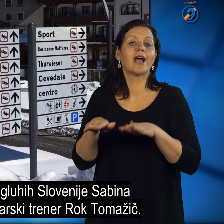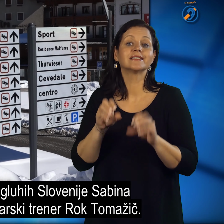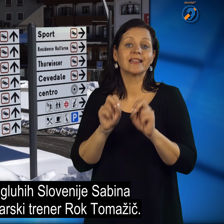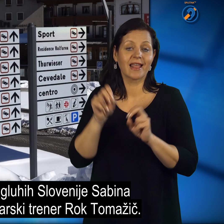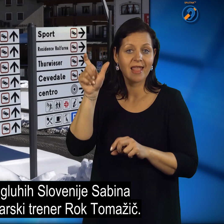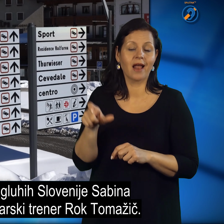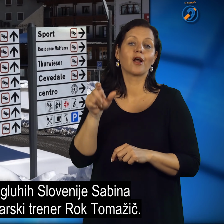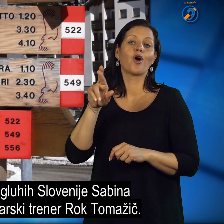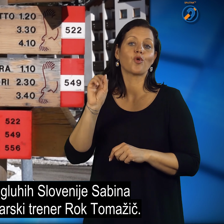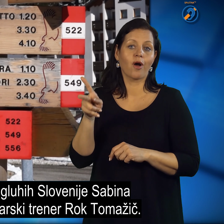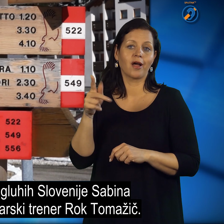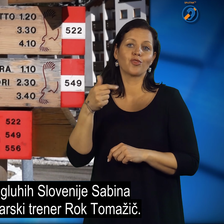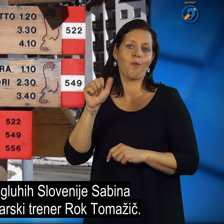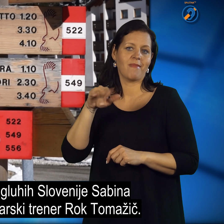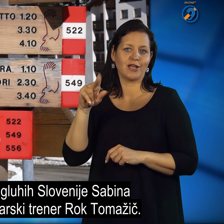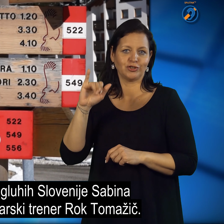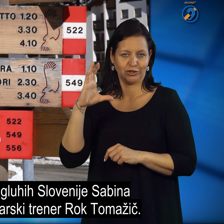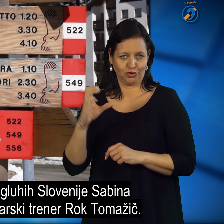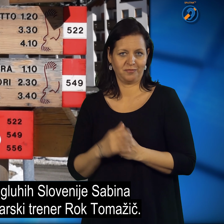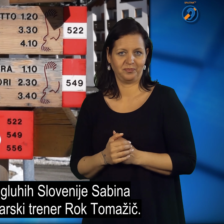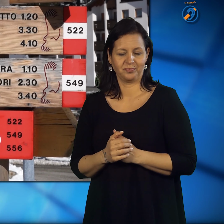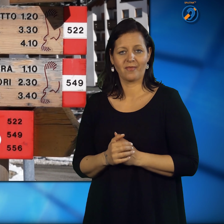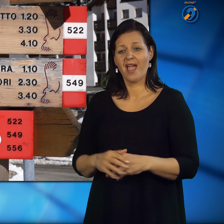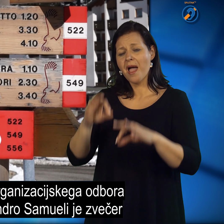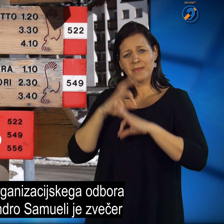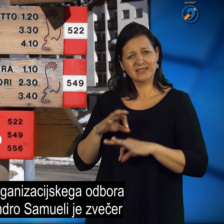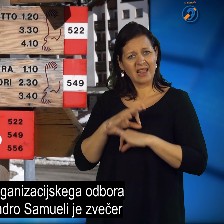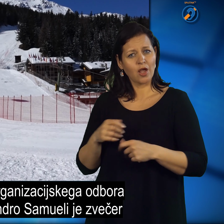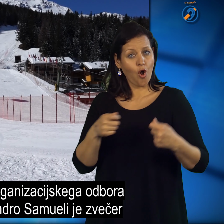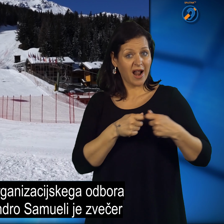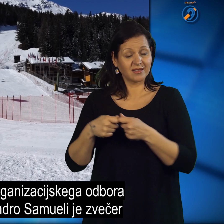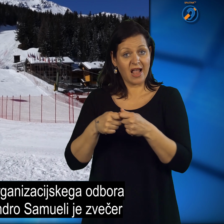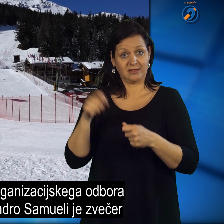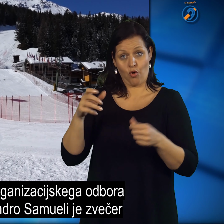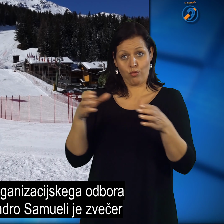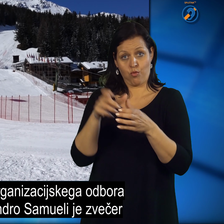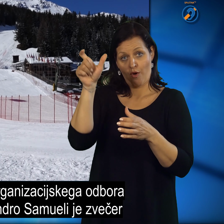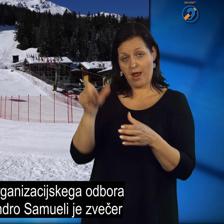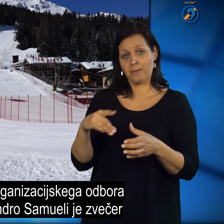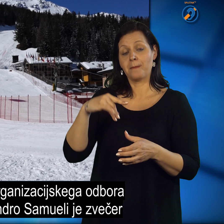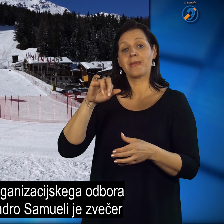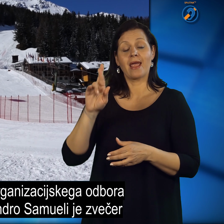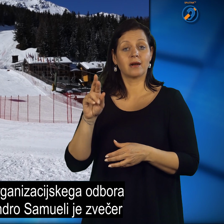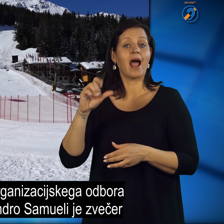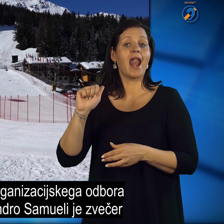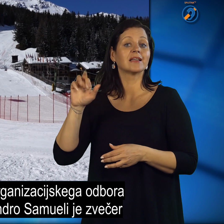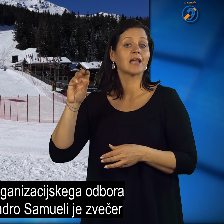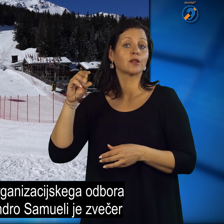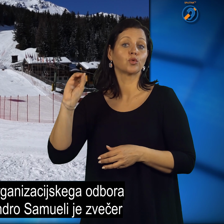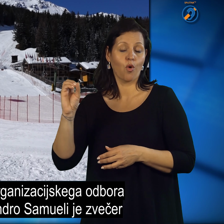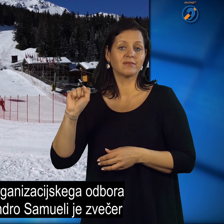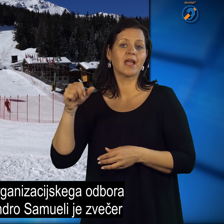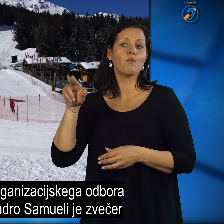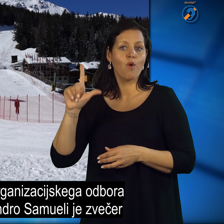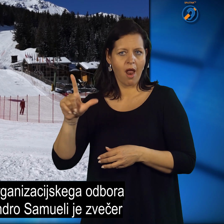Hmelina in smučarski trener Rok Tomažič. Predsednik organizacijskega odbora Pier